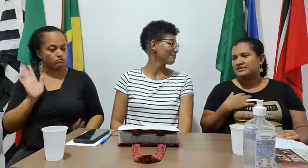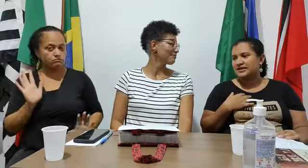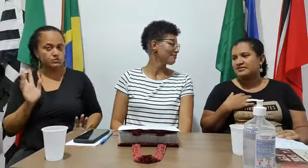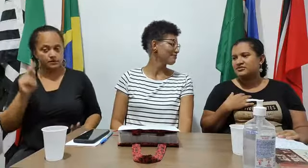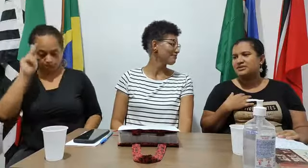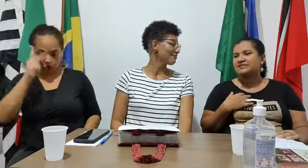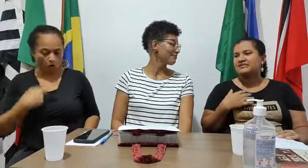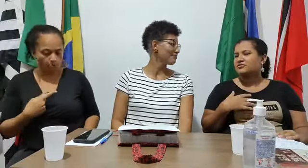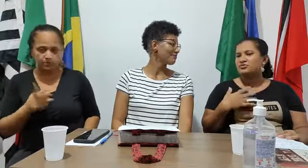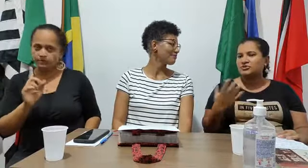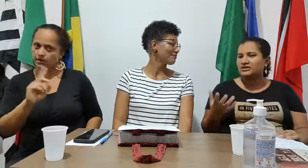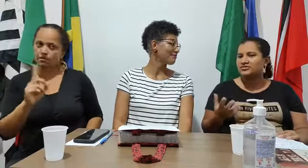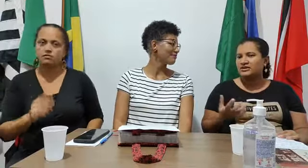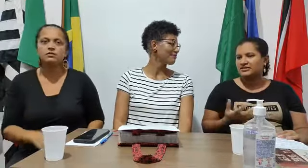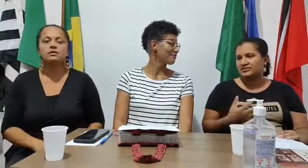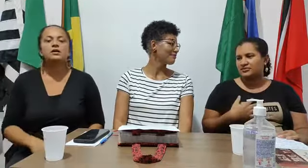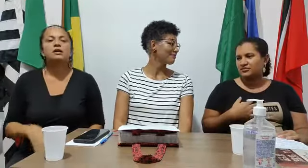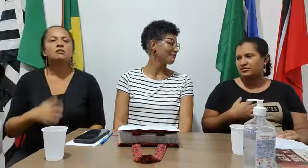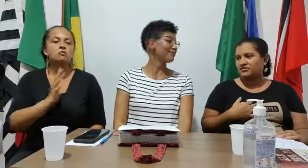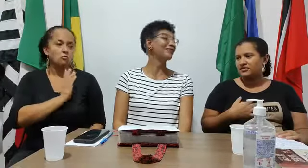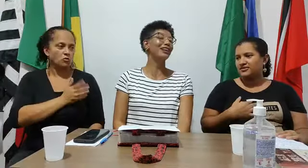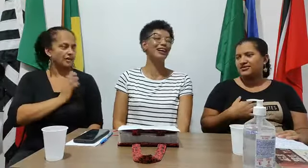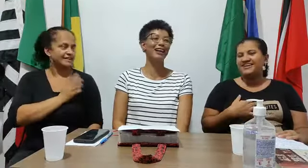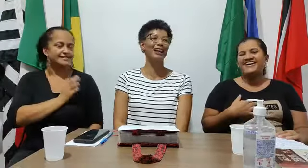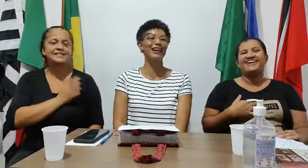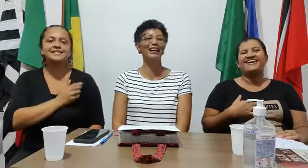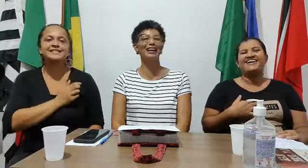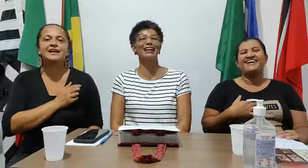você, Zenaide, mas às vezes eu sou cheia de razão.